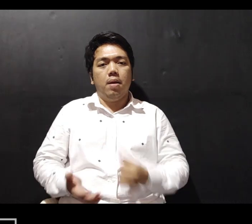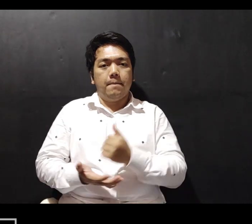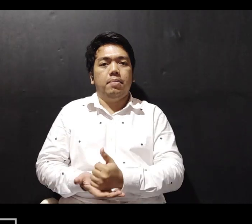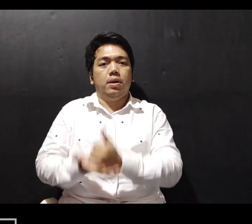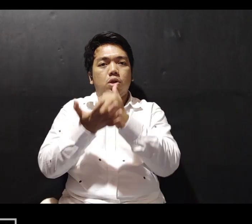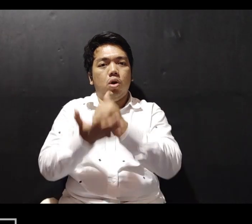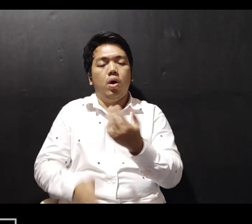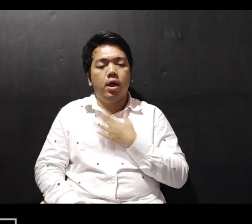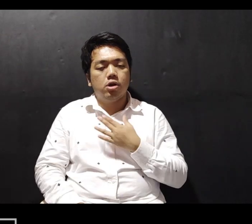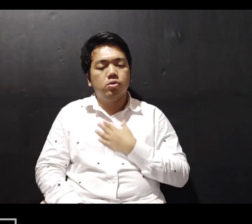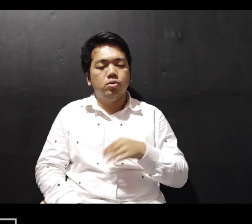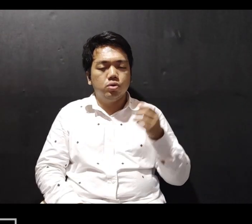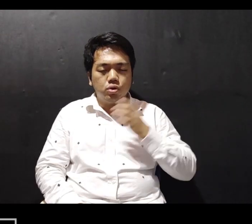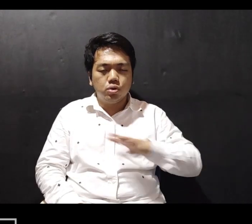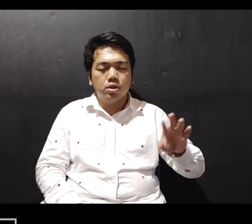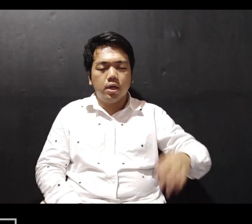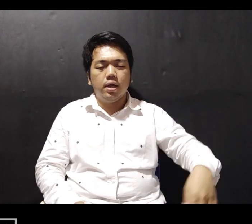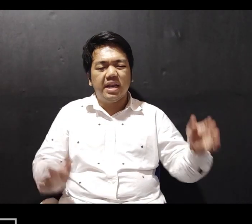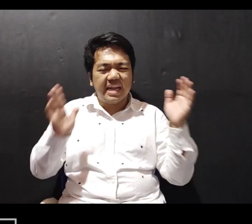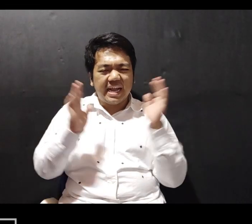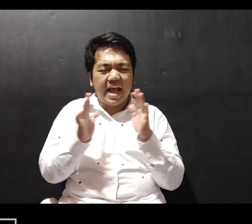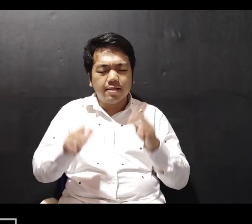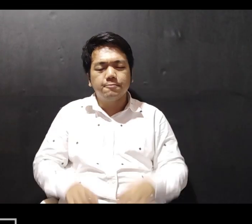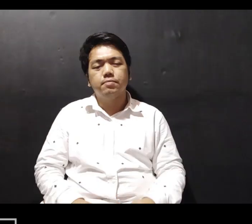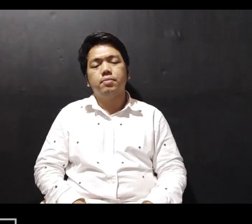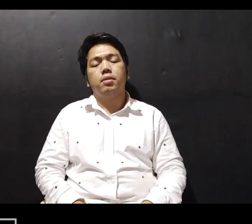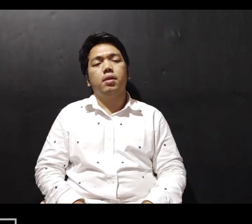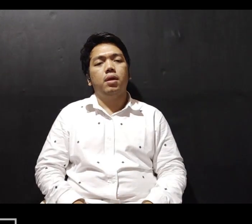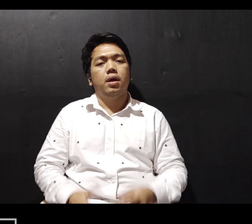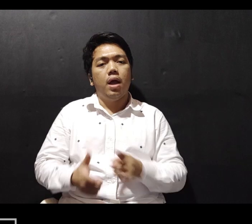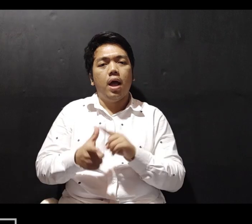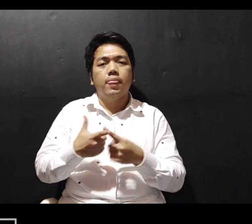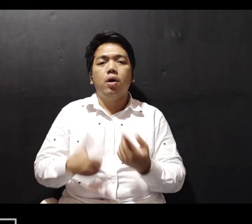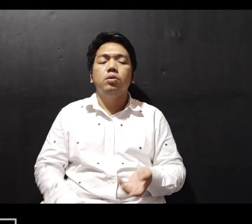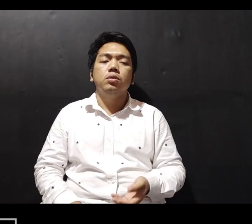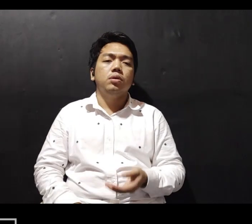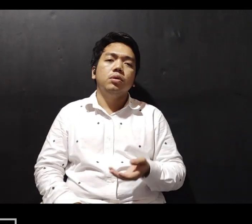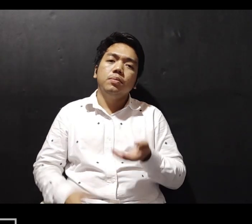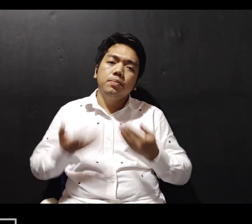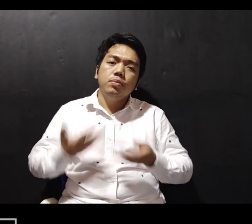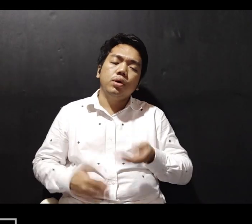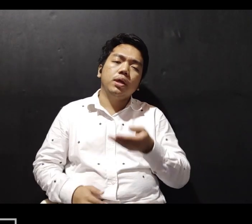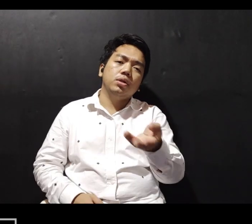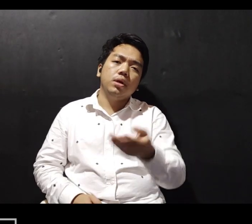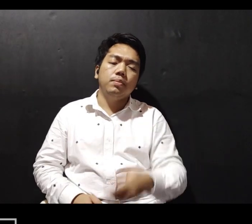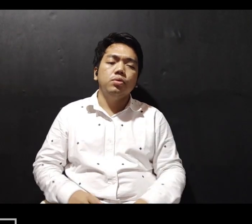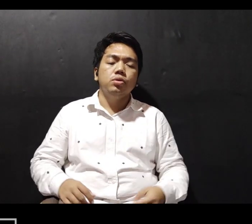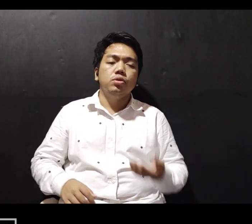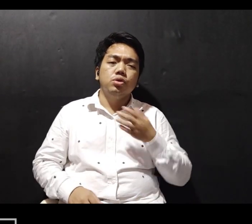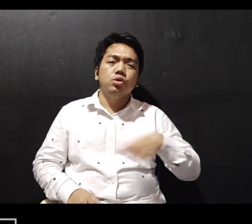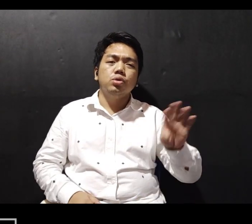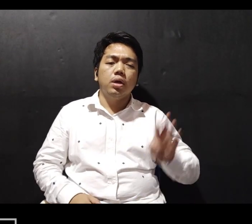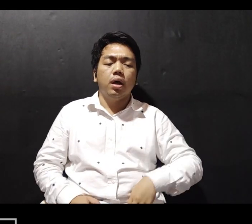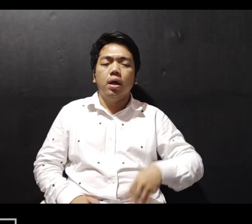Atau mungkin Anda sudah melupakan semua janji Tuhan dalam kehidupanmu. Seakan-akan